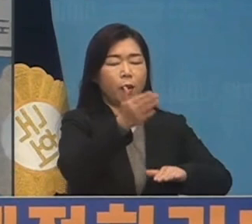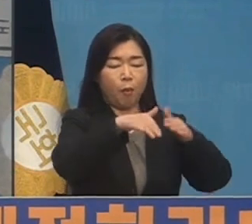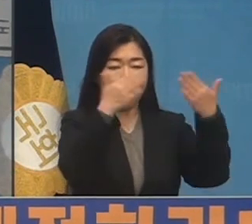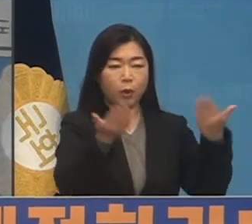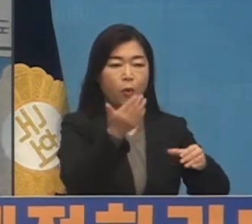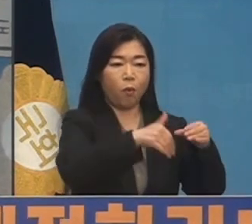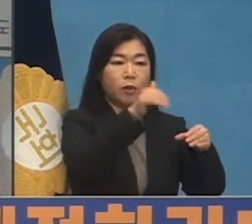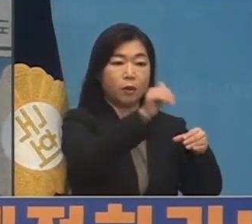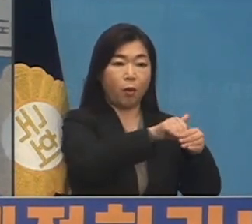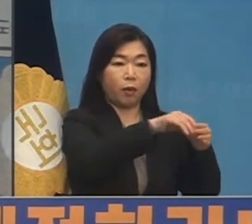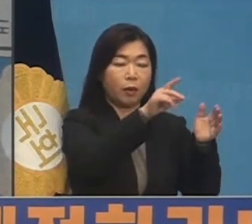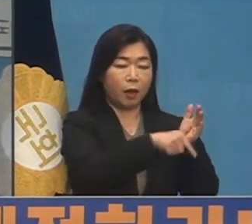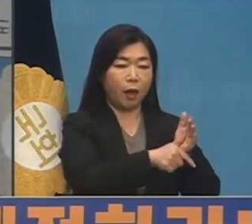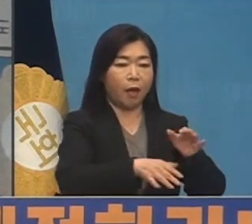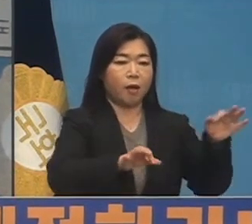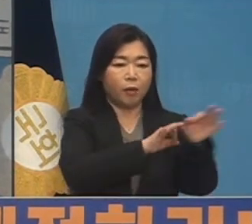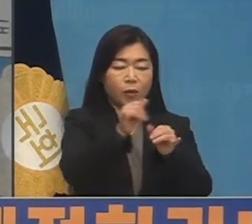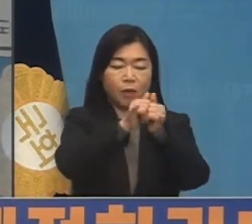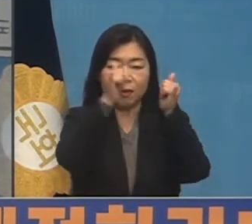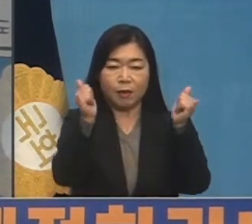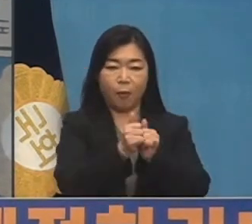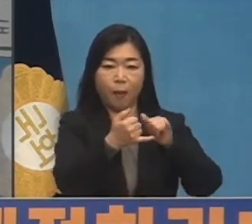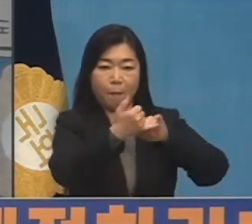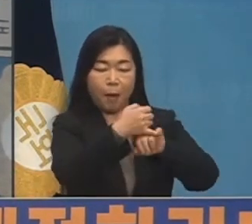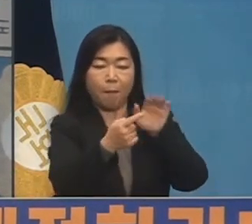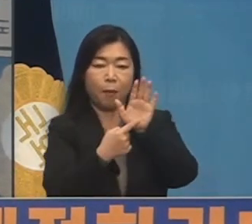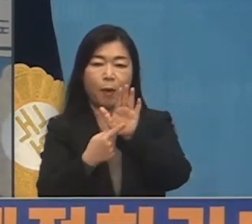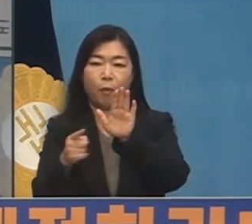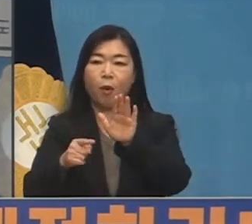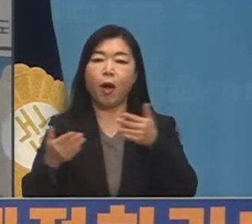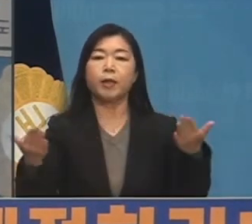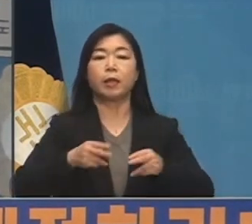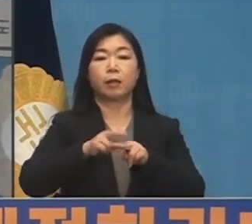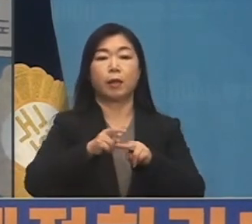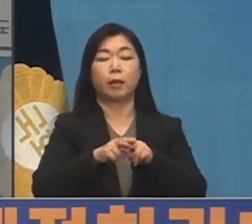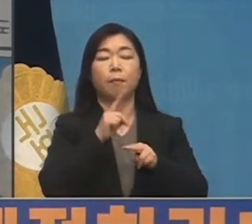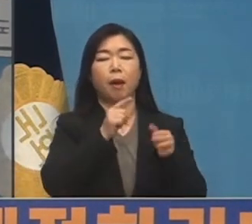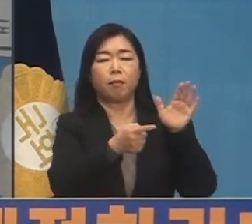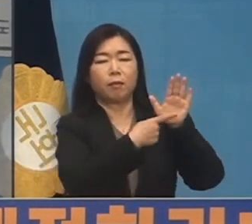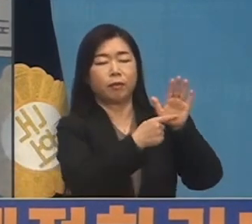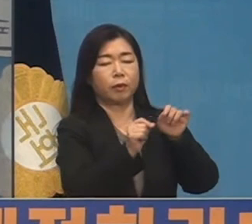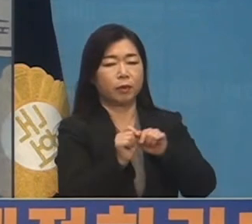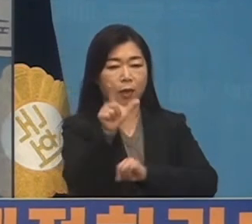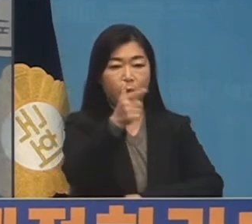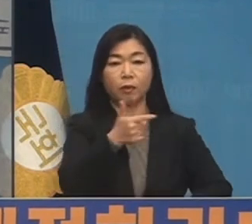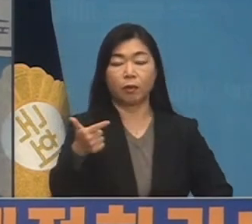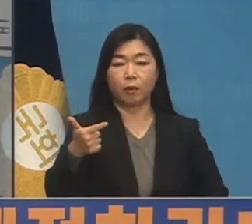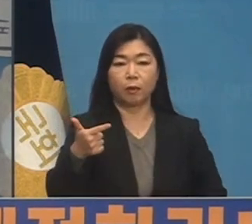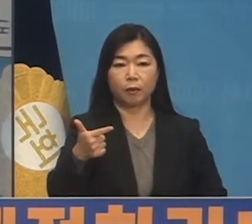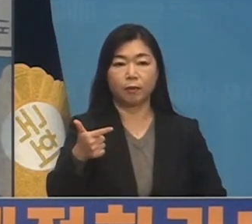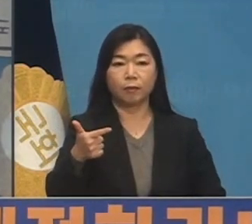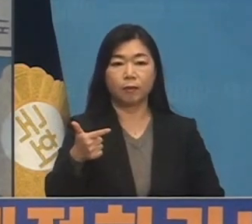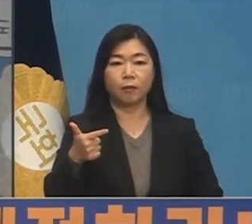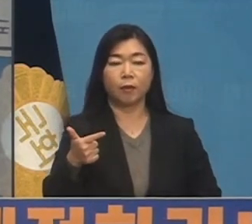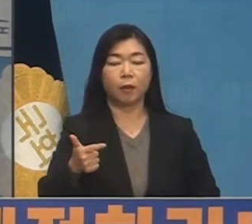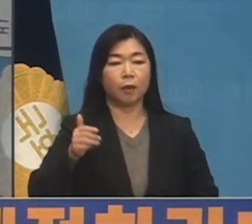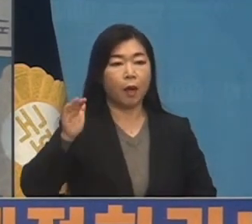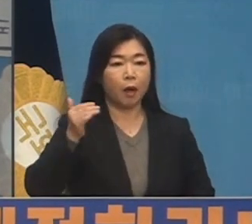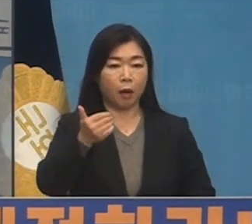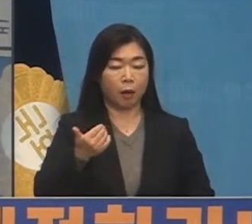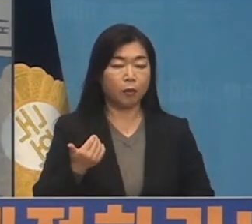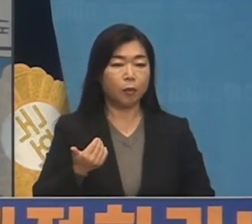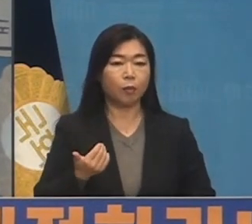공직선거에서 경제 사회 분야 공약의 최대 비중을 일자리 공약이 차지했다고 해도 틀린 말이 아닐 것입니다.